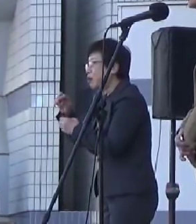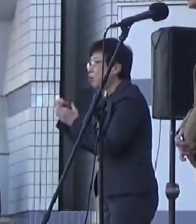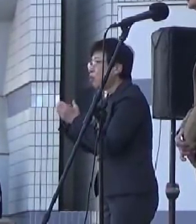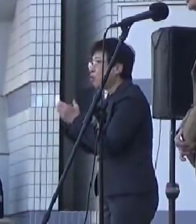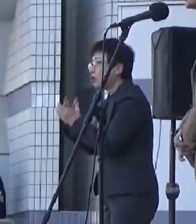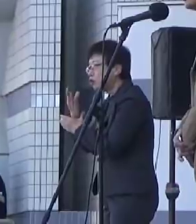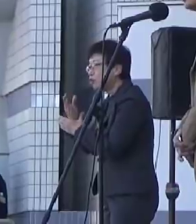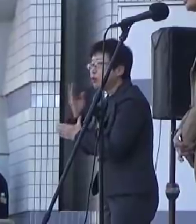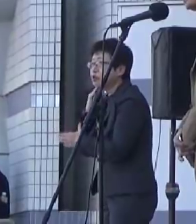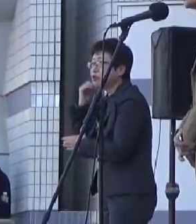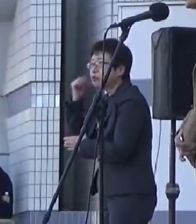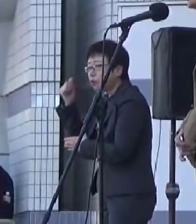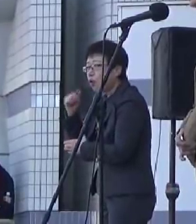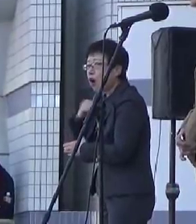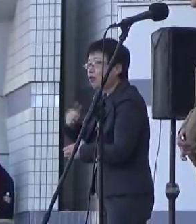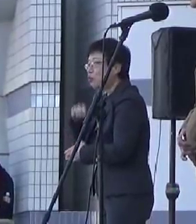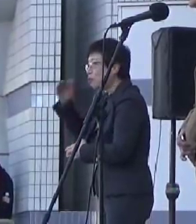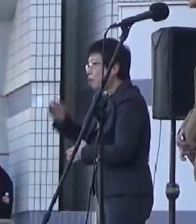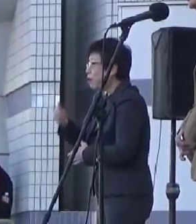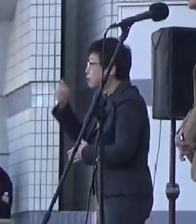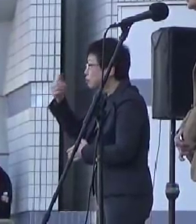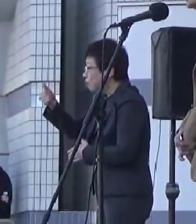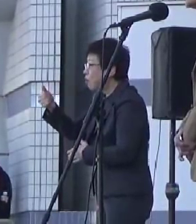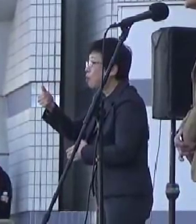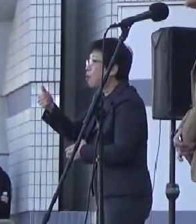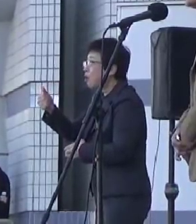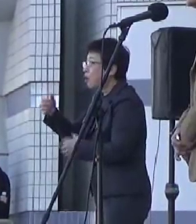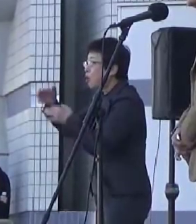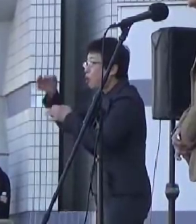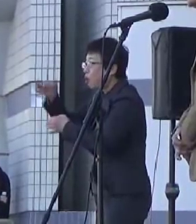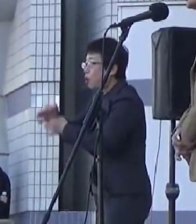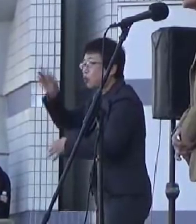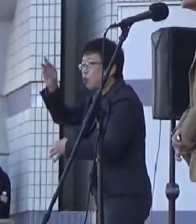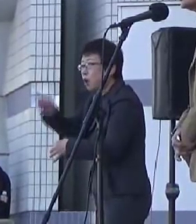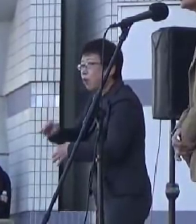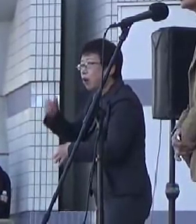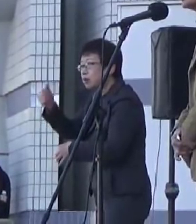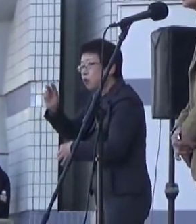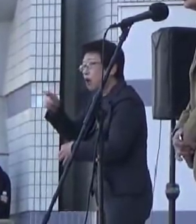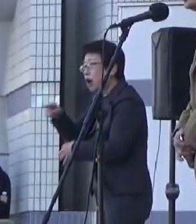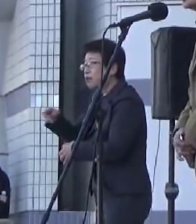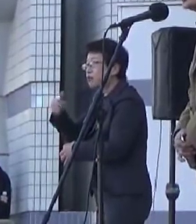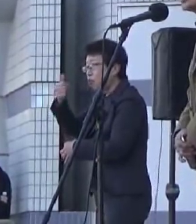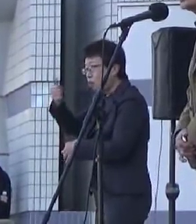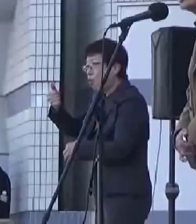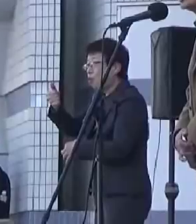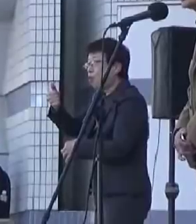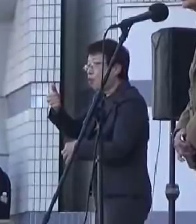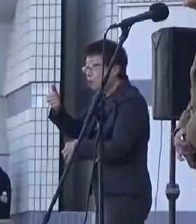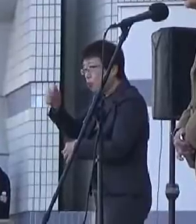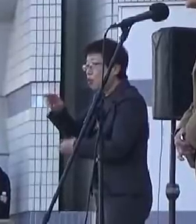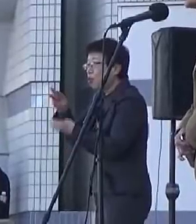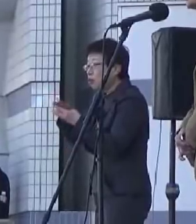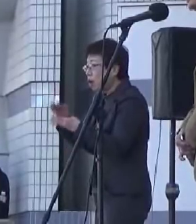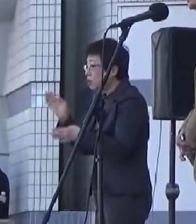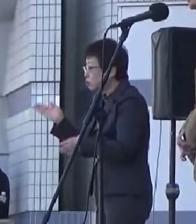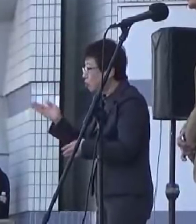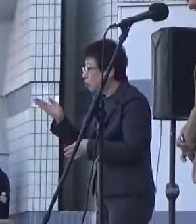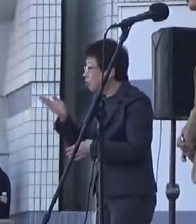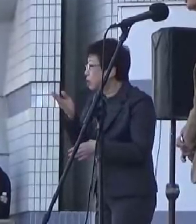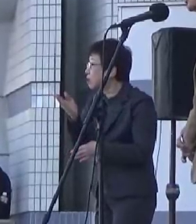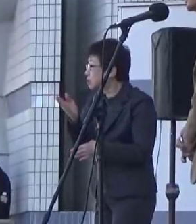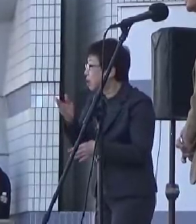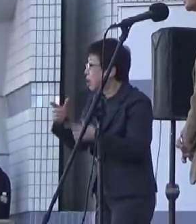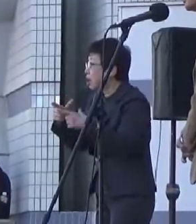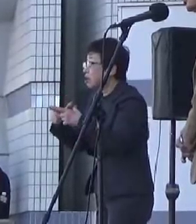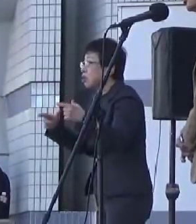市長、鳩山市長、細川市長、菅首相、野田首相というふうな形で、